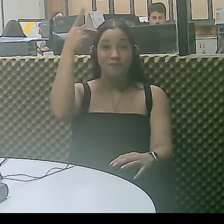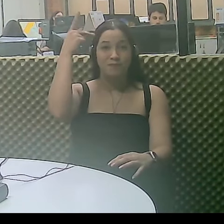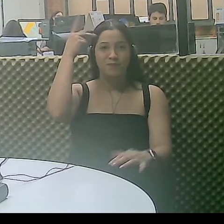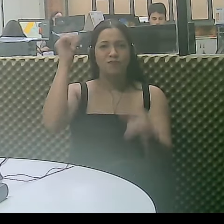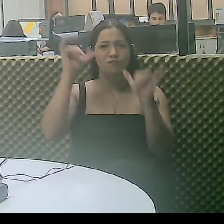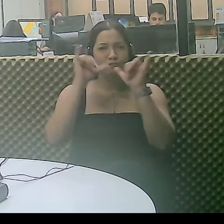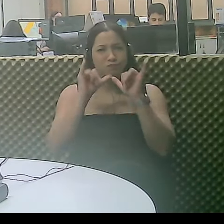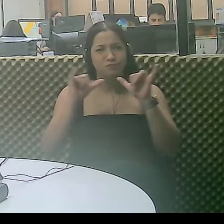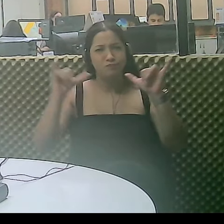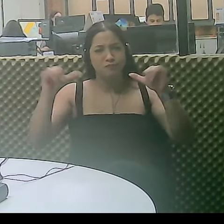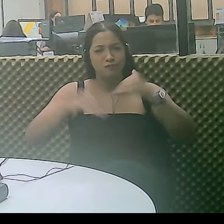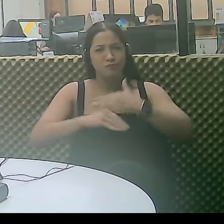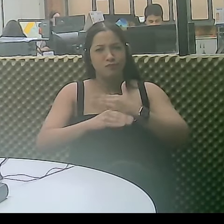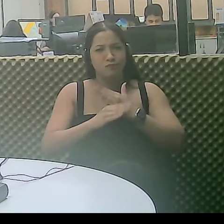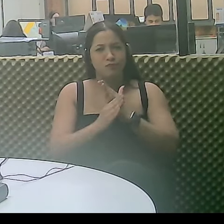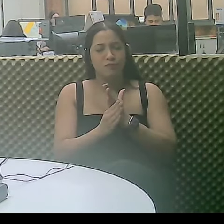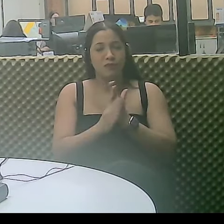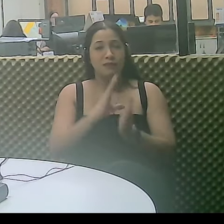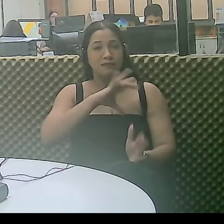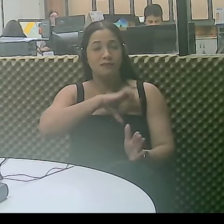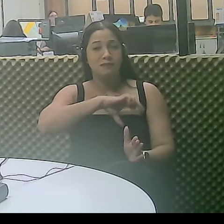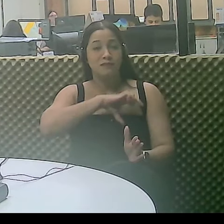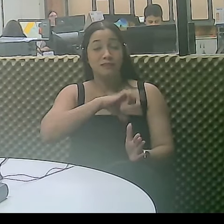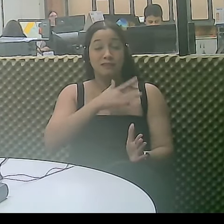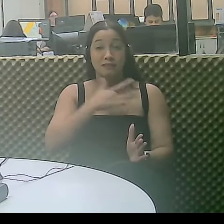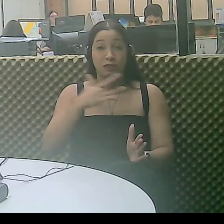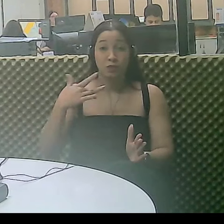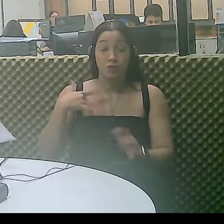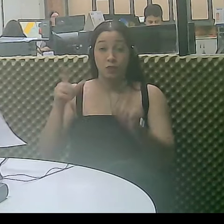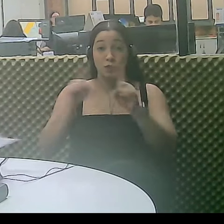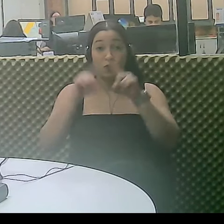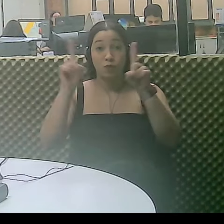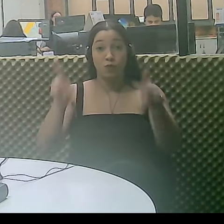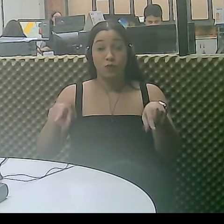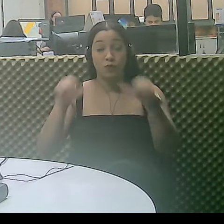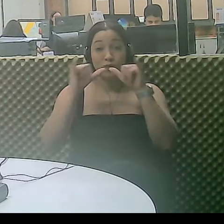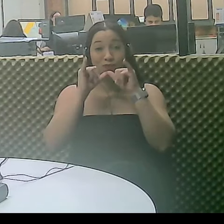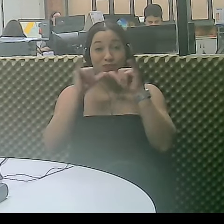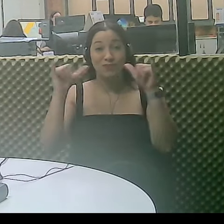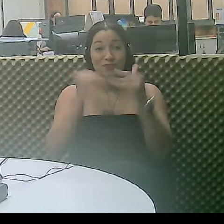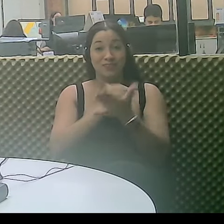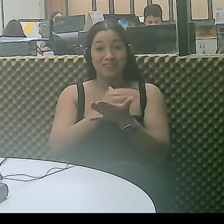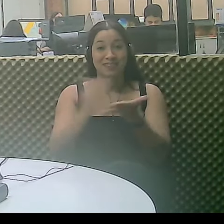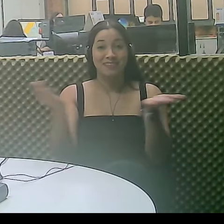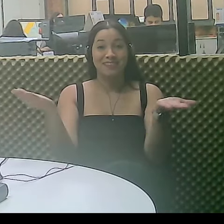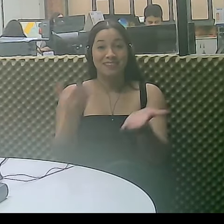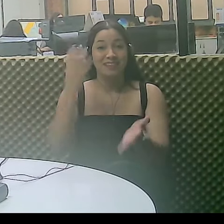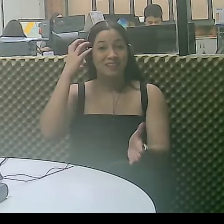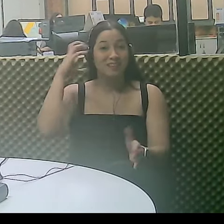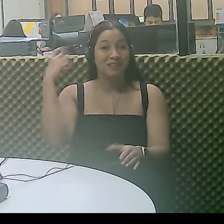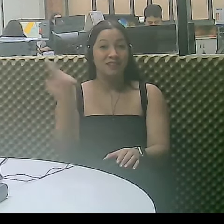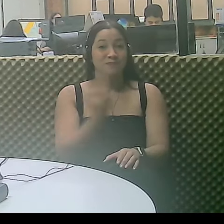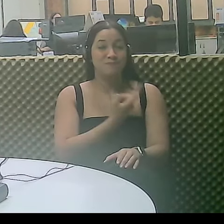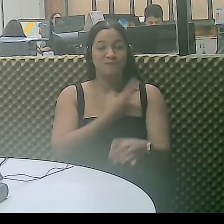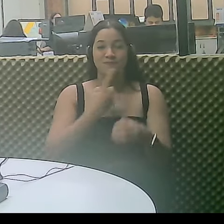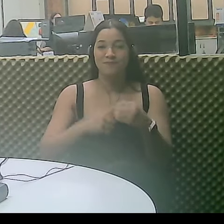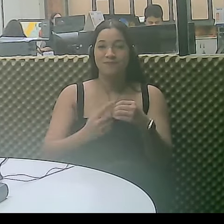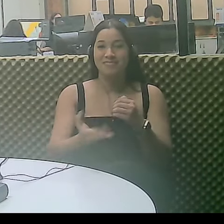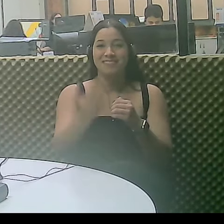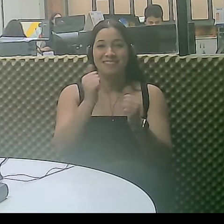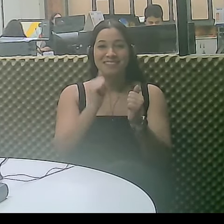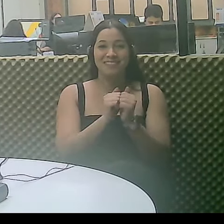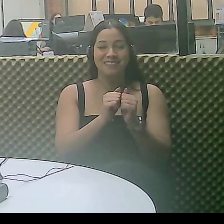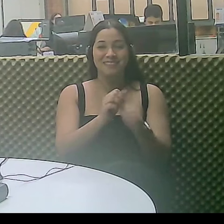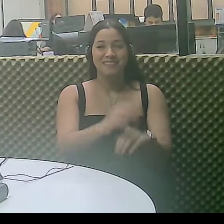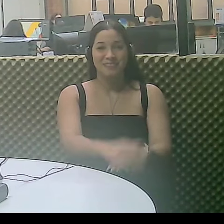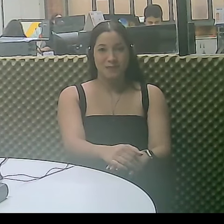divulga reajuste em plano de saúde dos servidores. Essas e outras notícias a partir de agora na Rádio Nossa Cidade.